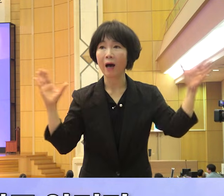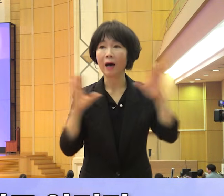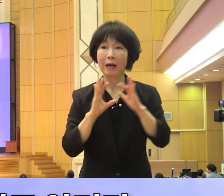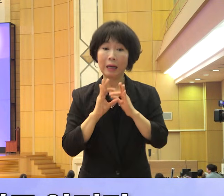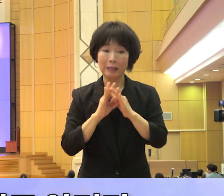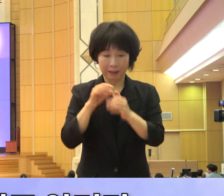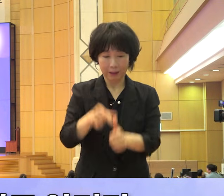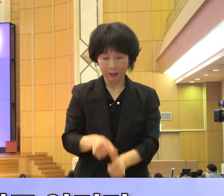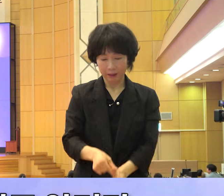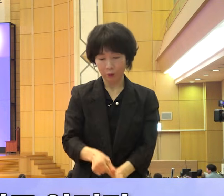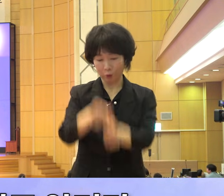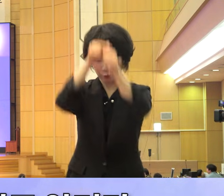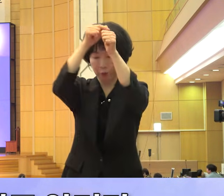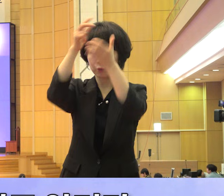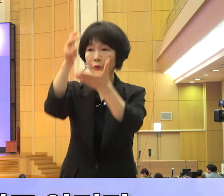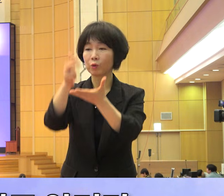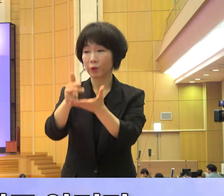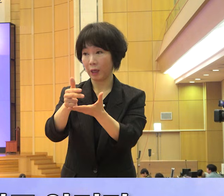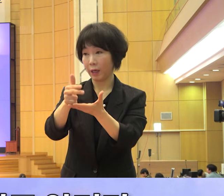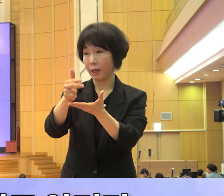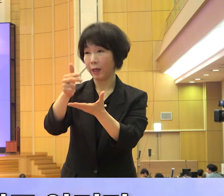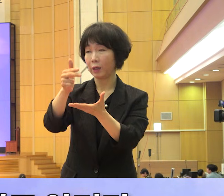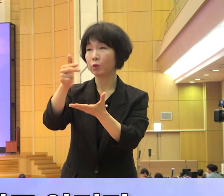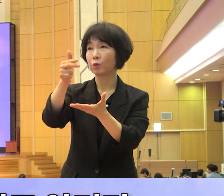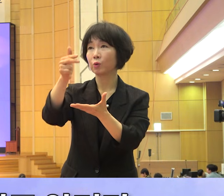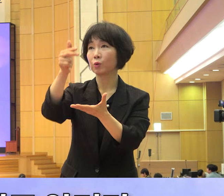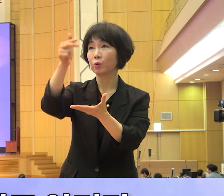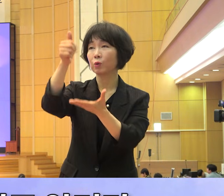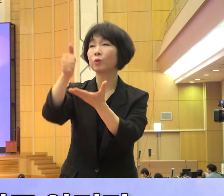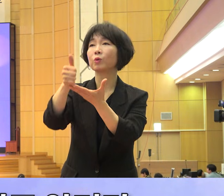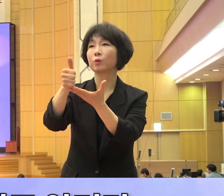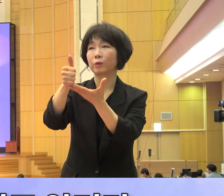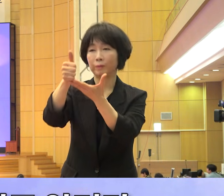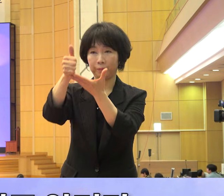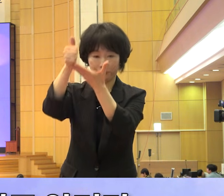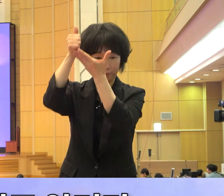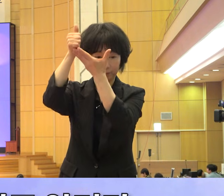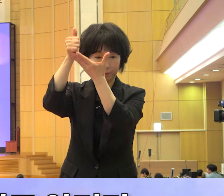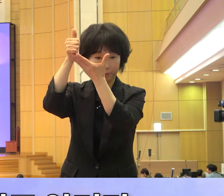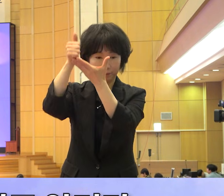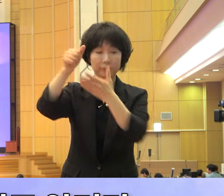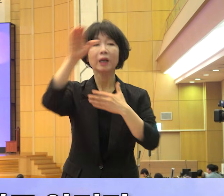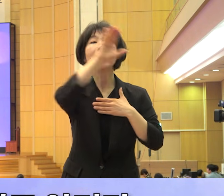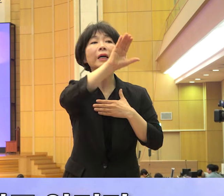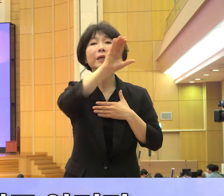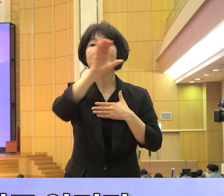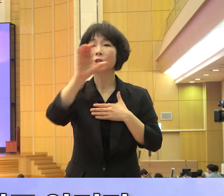주님은 나의 구세주